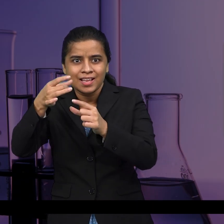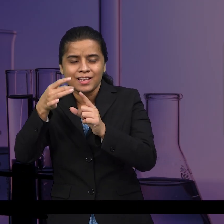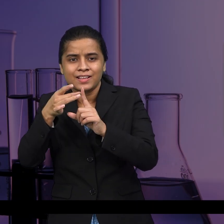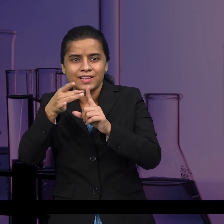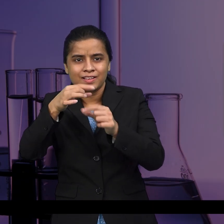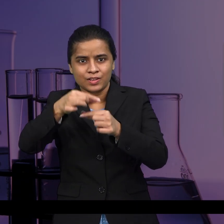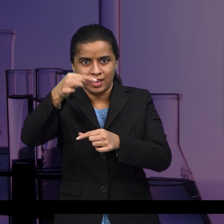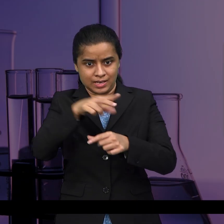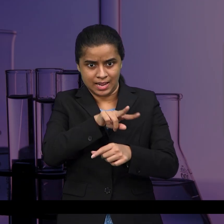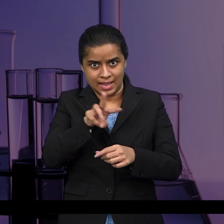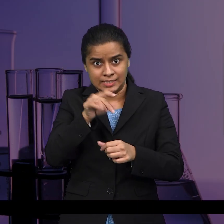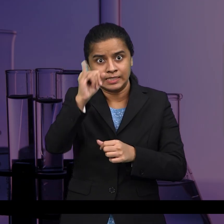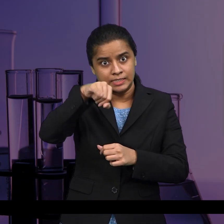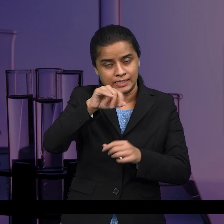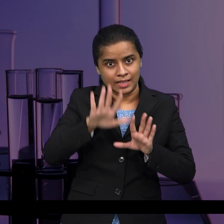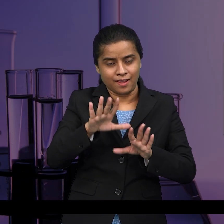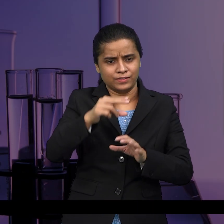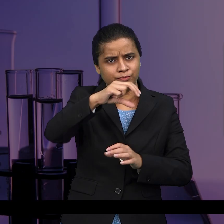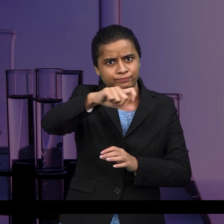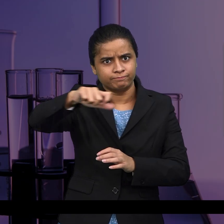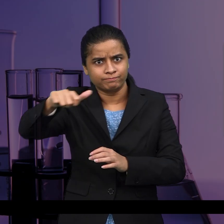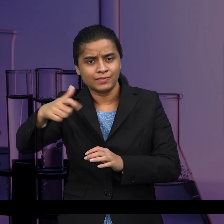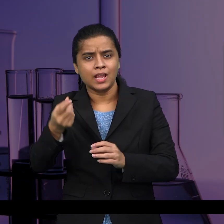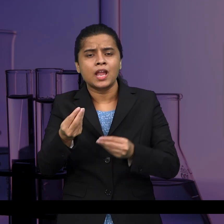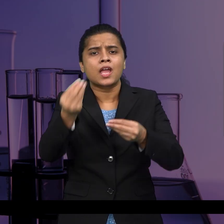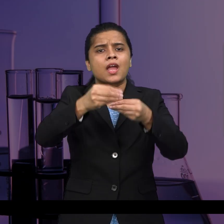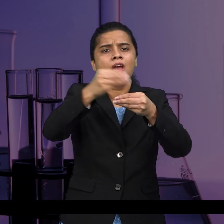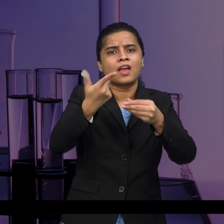कॉपर, जिंक,